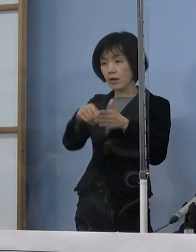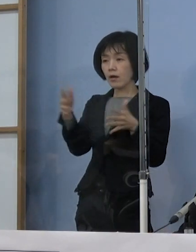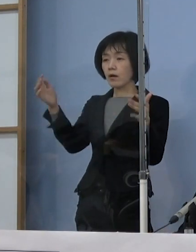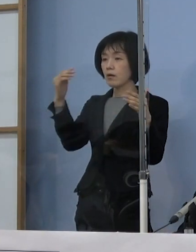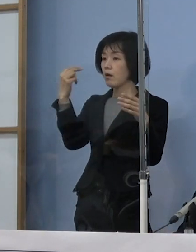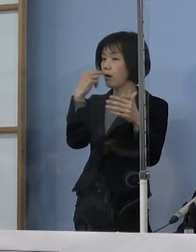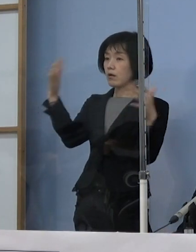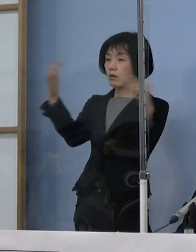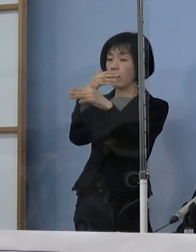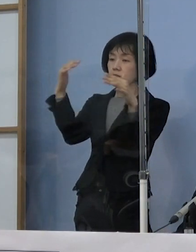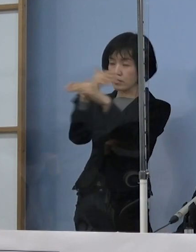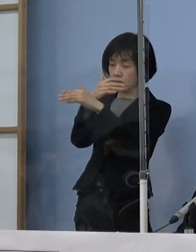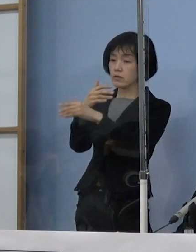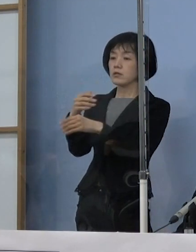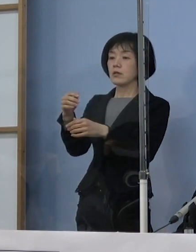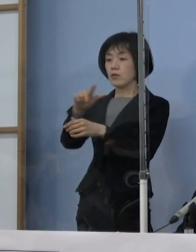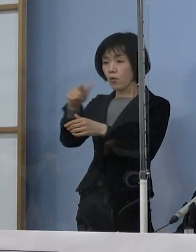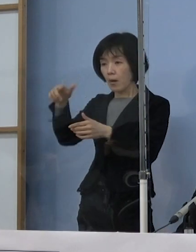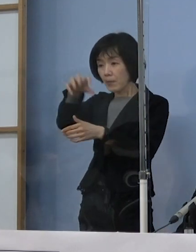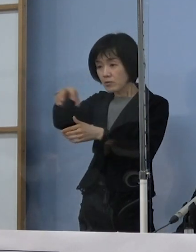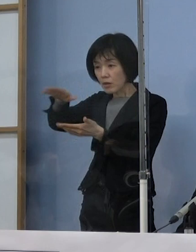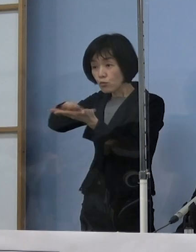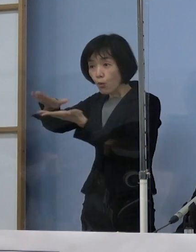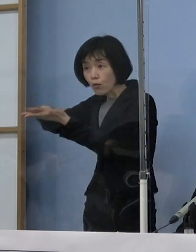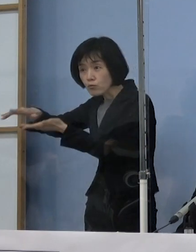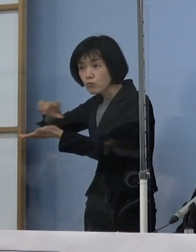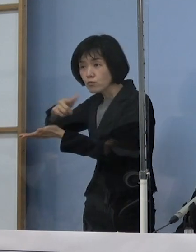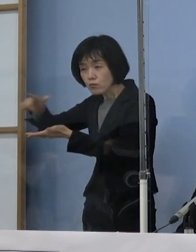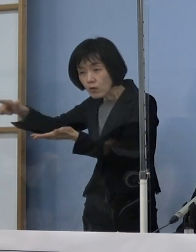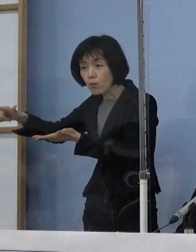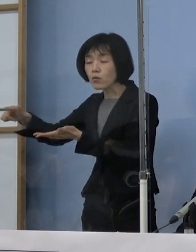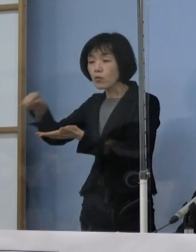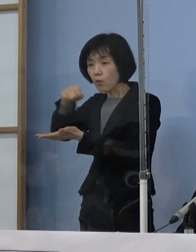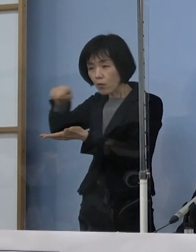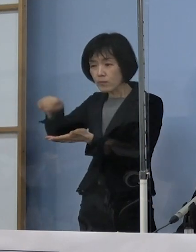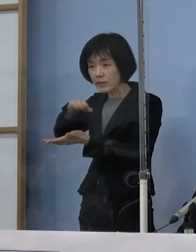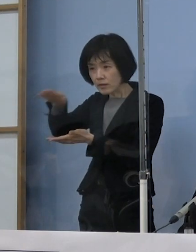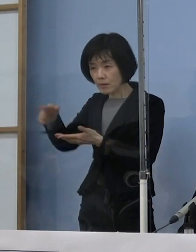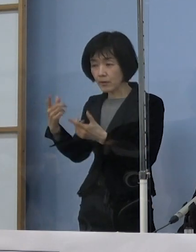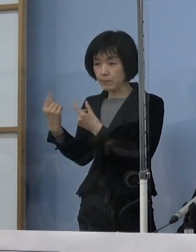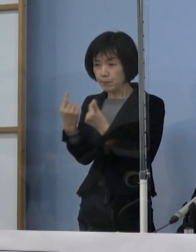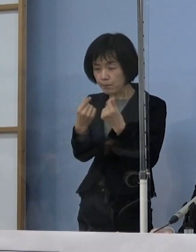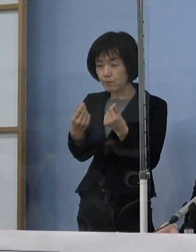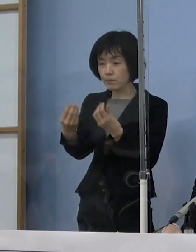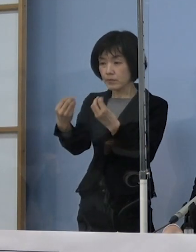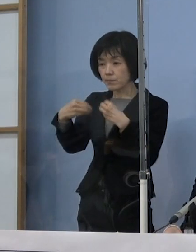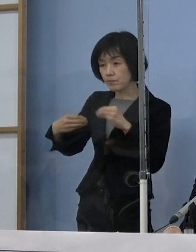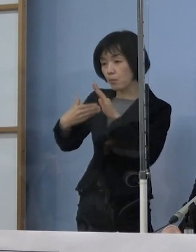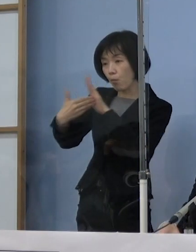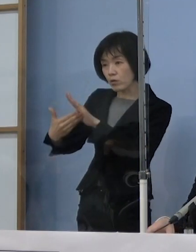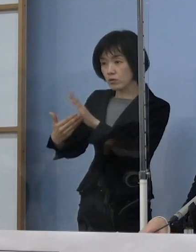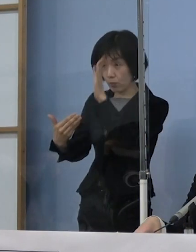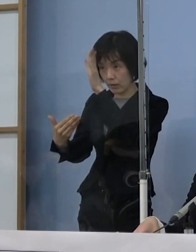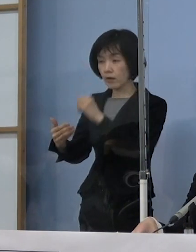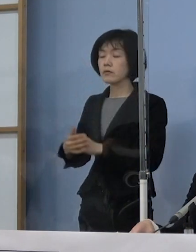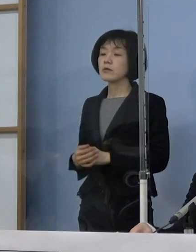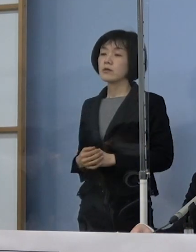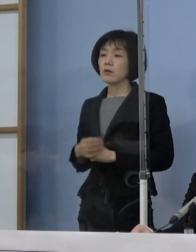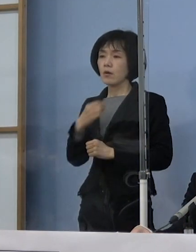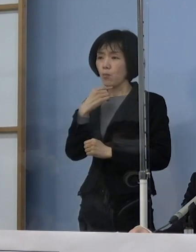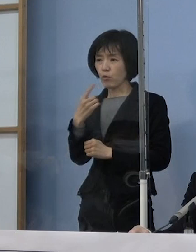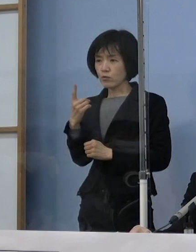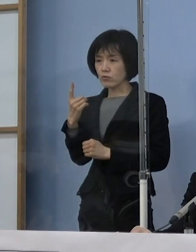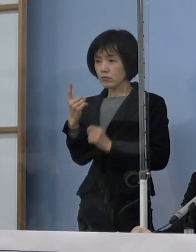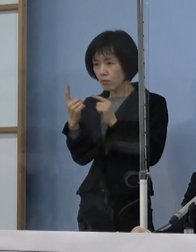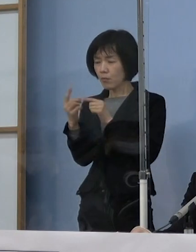など、基本的な感染防止対策の徹底を改めてお願いを申し上げます。そしてもう一点、これも